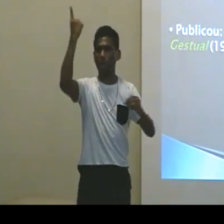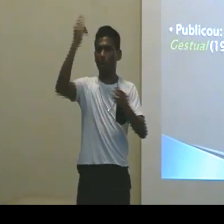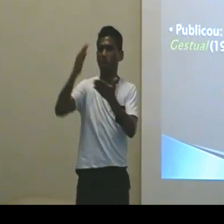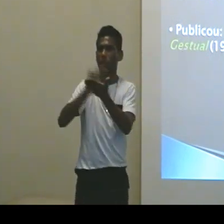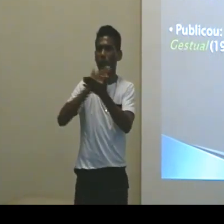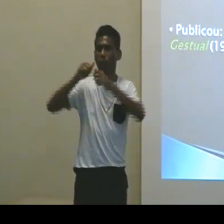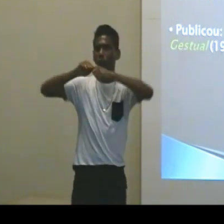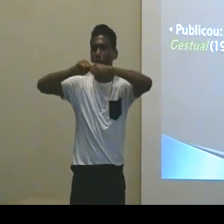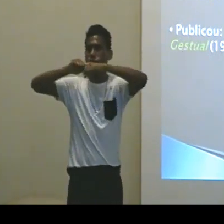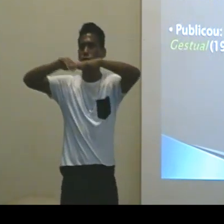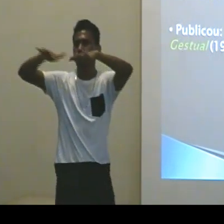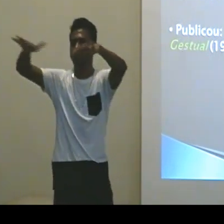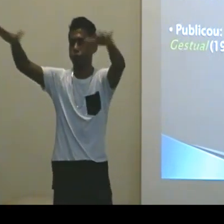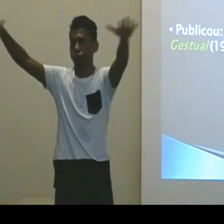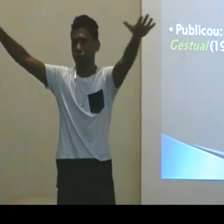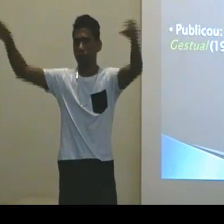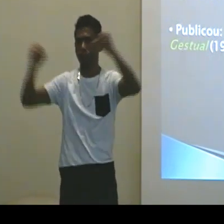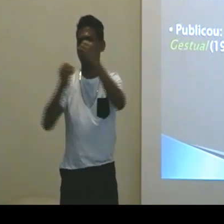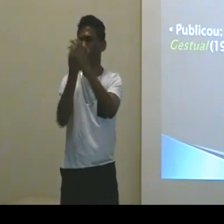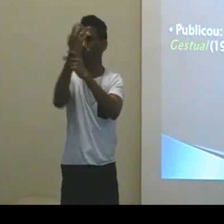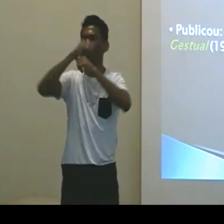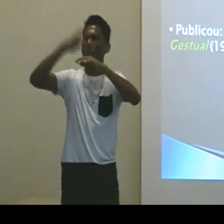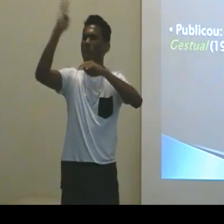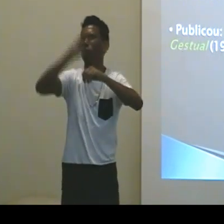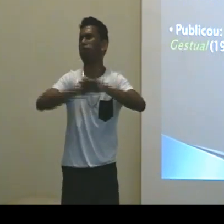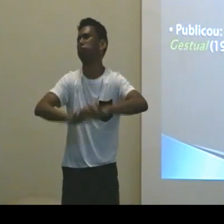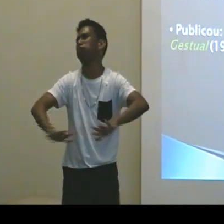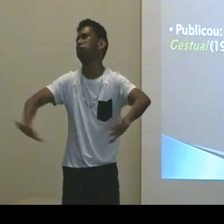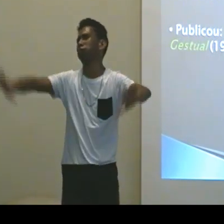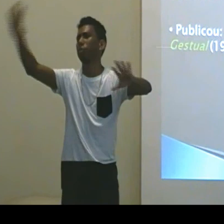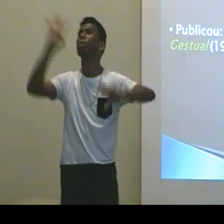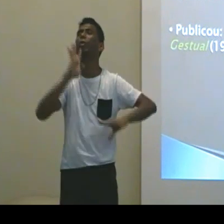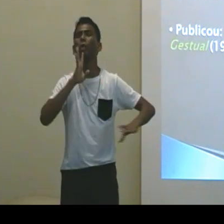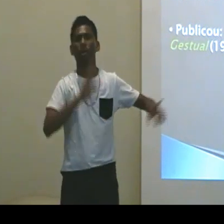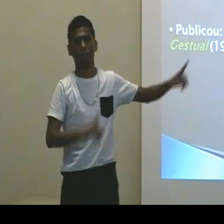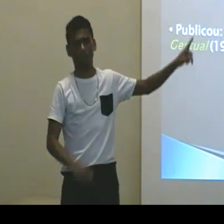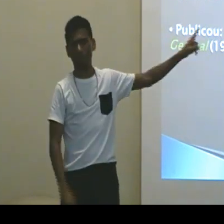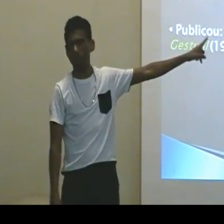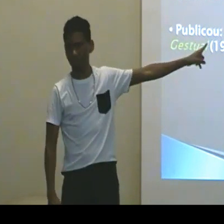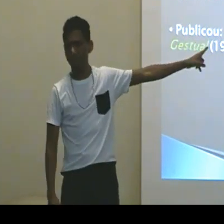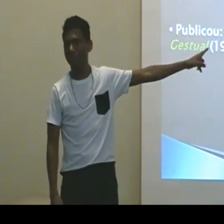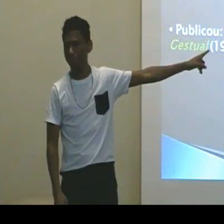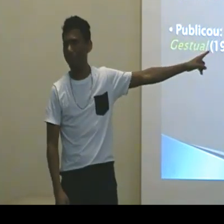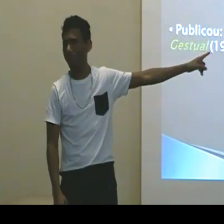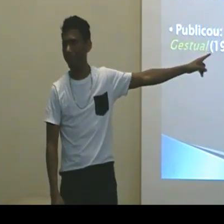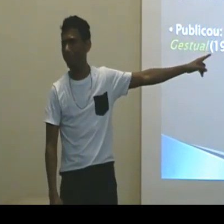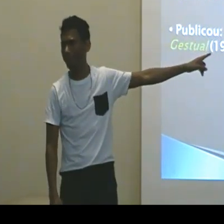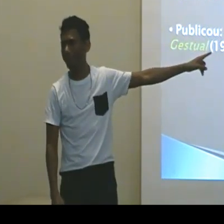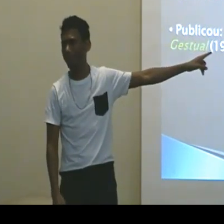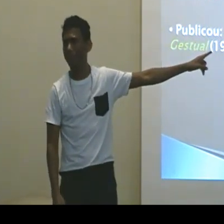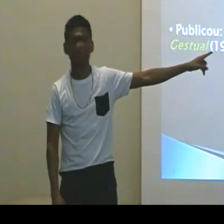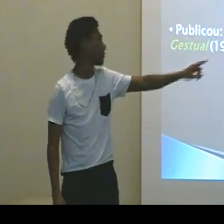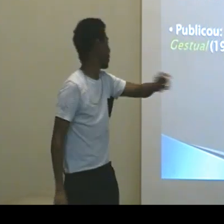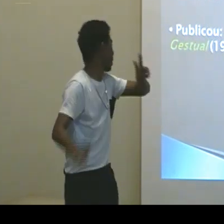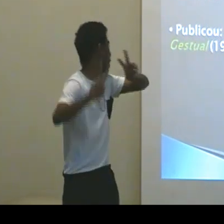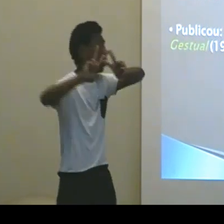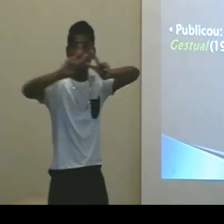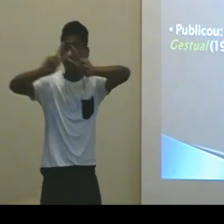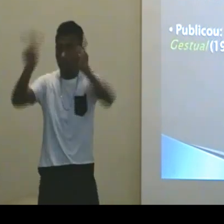se conversar com o outro, ter uma língua, como é que ela se estrutura. O livro dele foi importantíssimo, né? Passou a